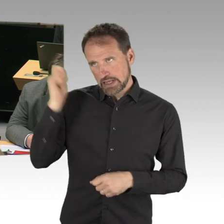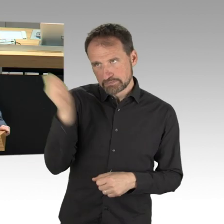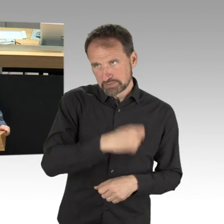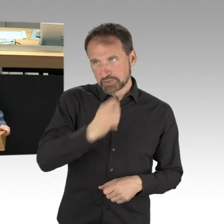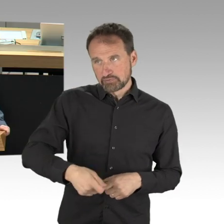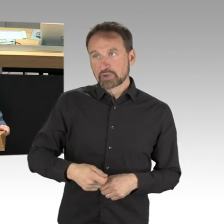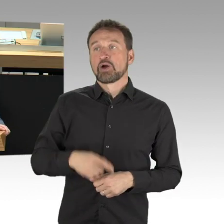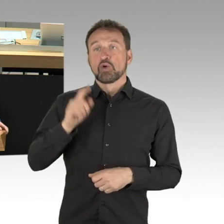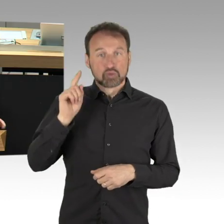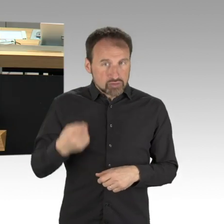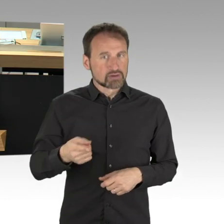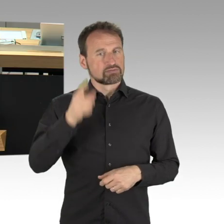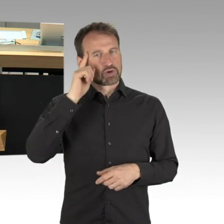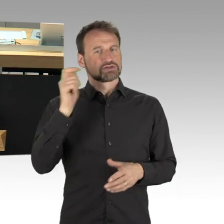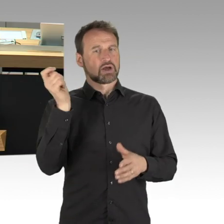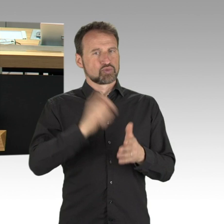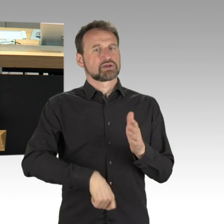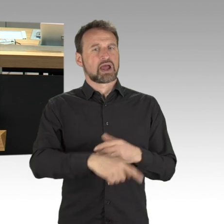Ja, das ist mir bekannt.